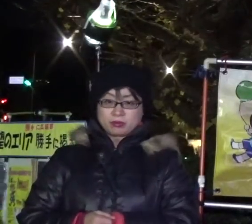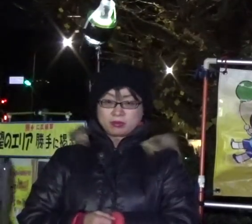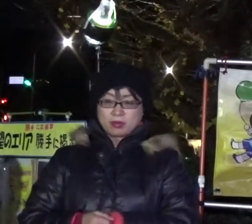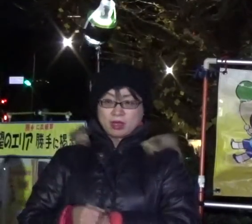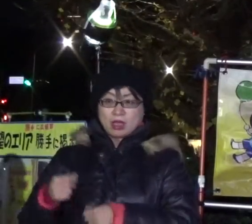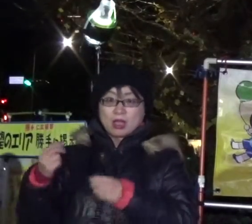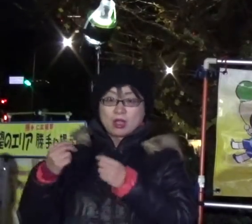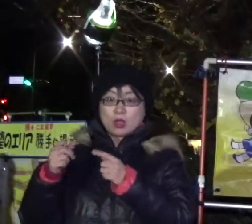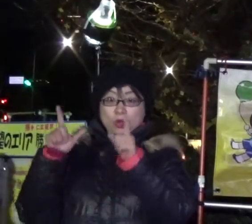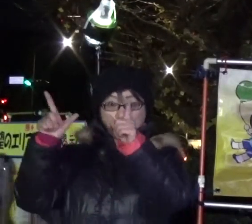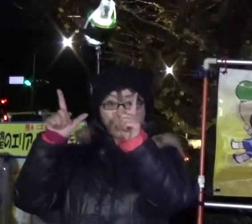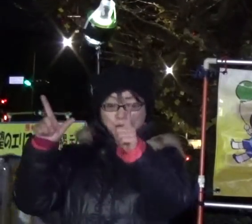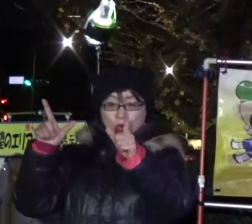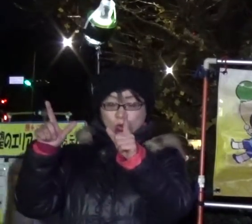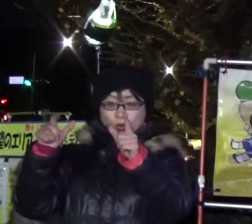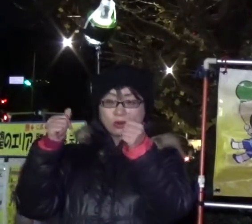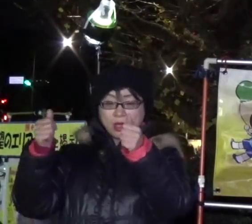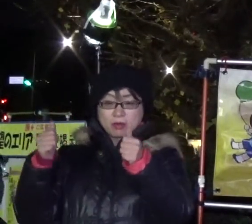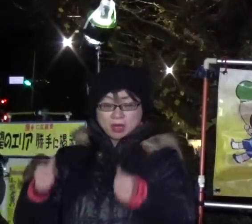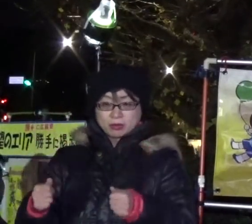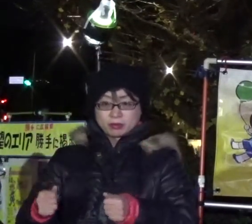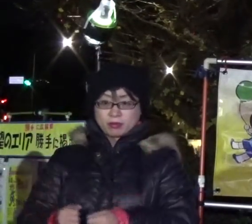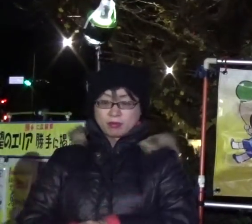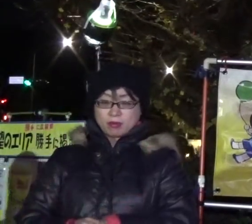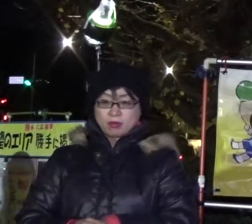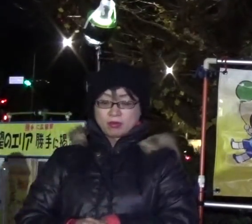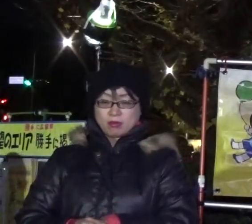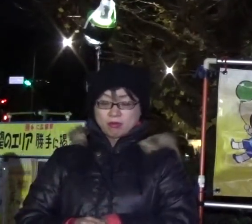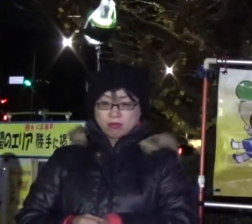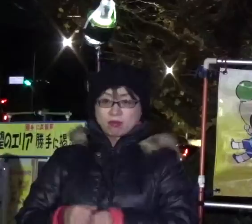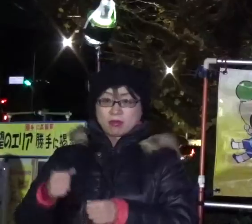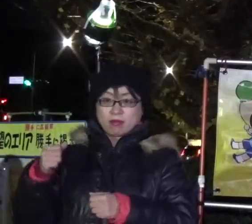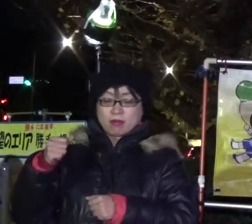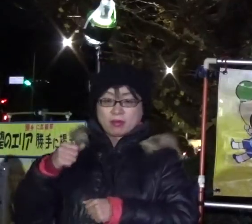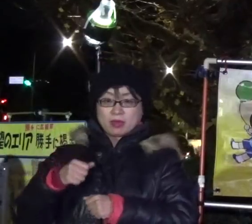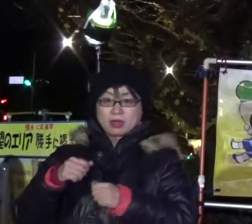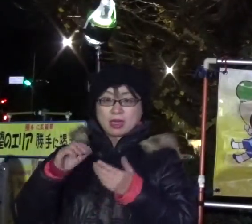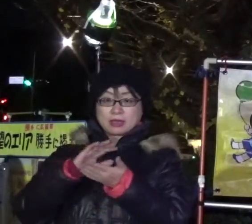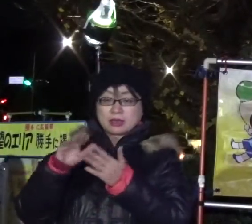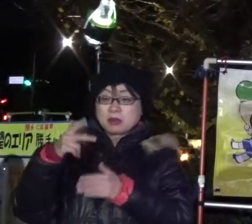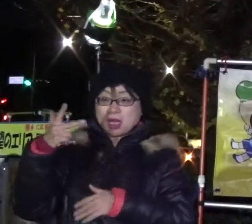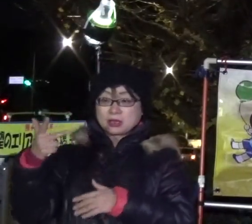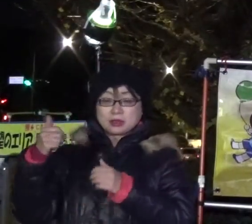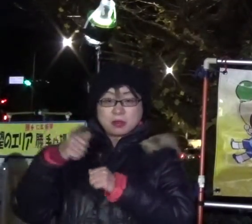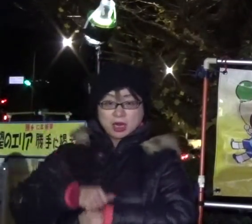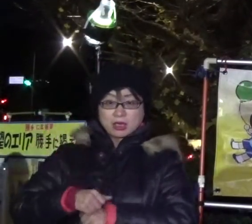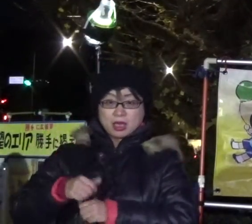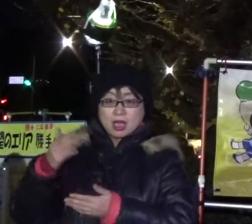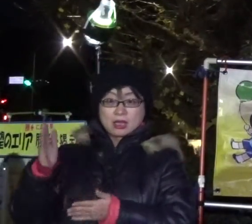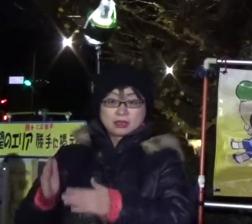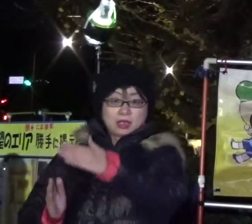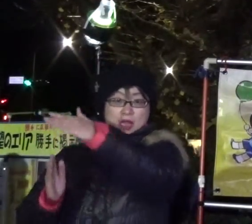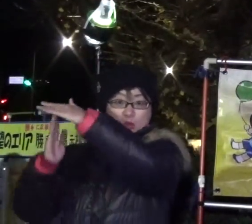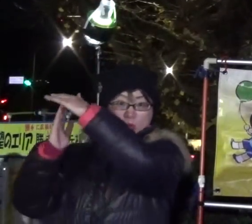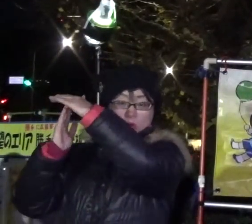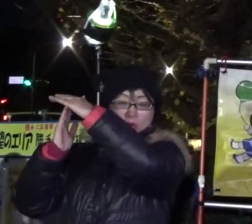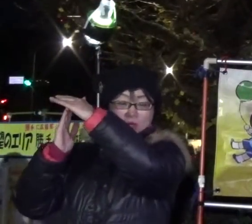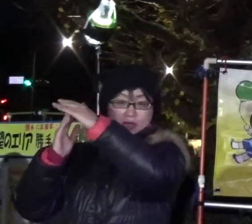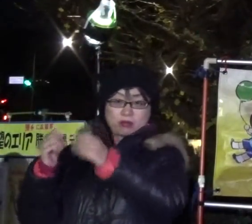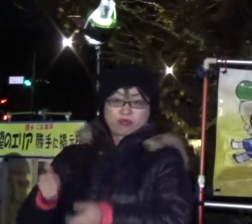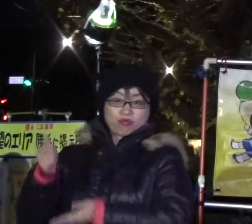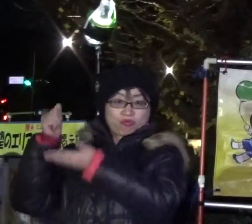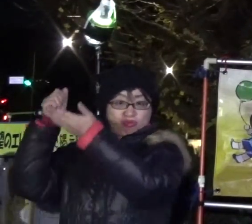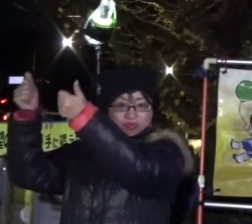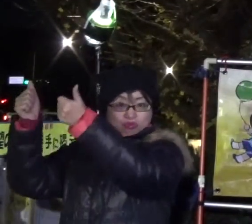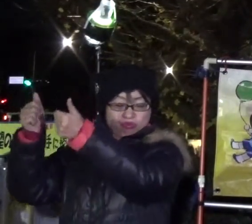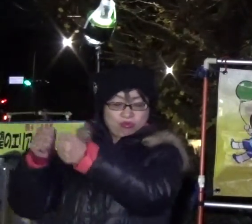って、で東京地裁でまた埼玉市が負けて、ざまみろと思ったら今度はとうとう最高裁に上告するというとんでもないことをやってく